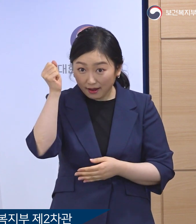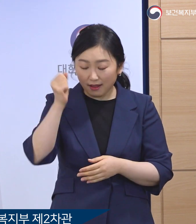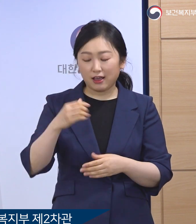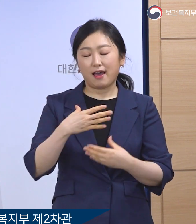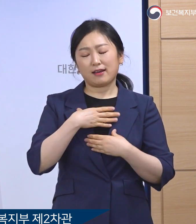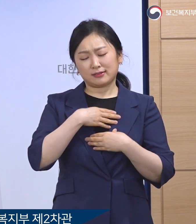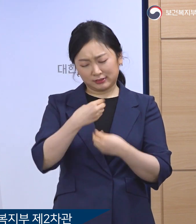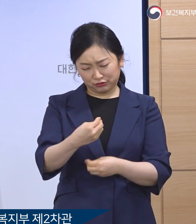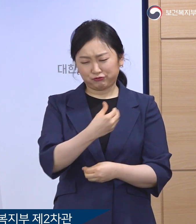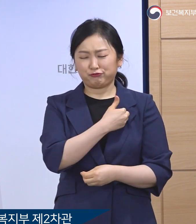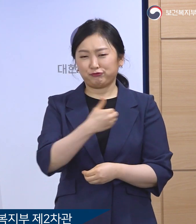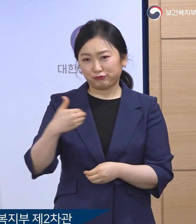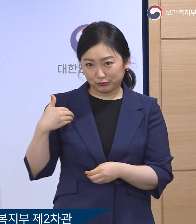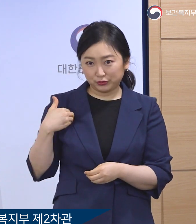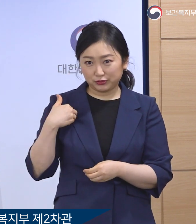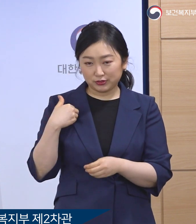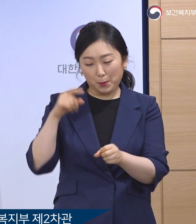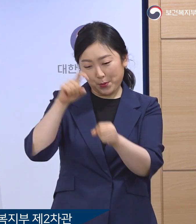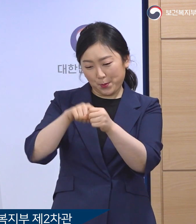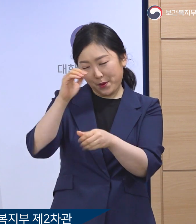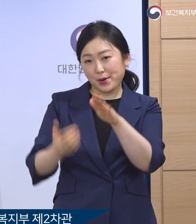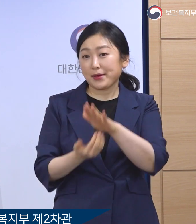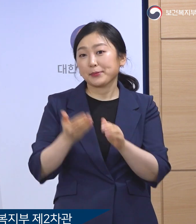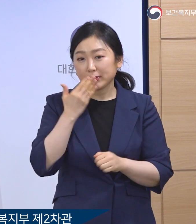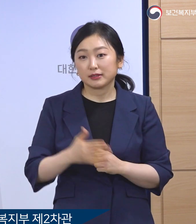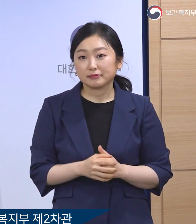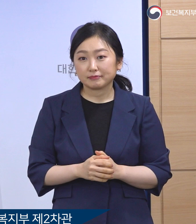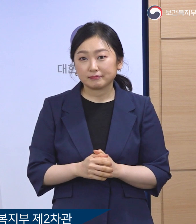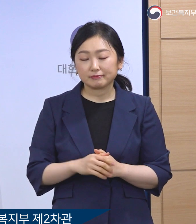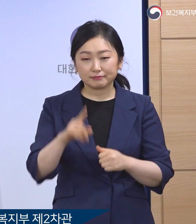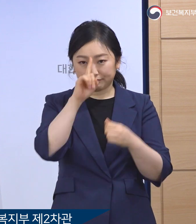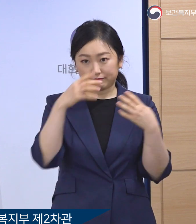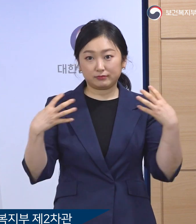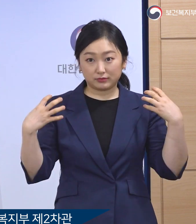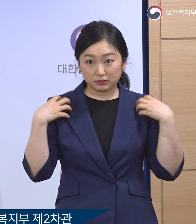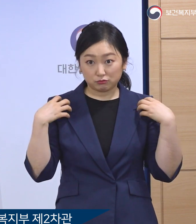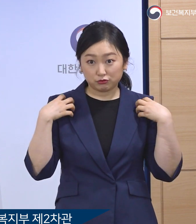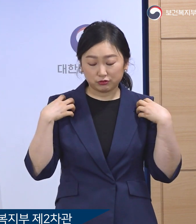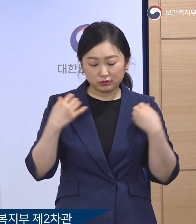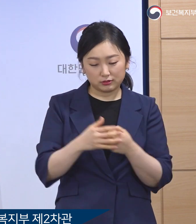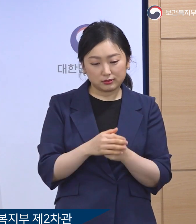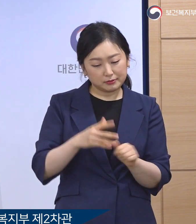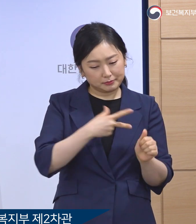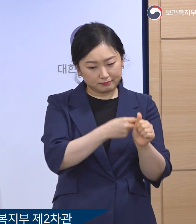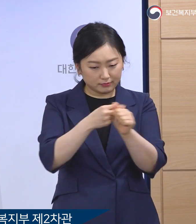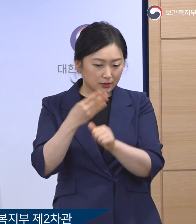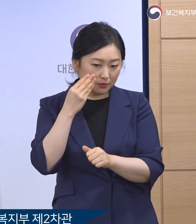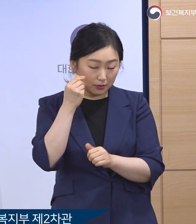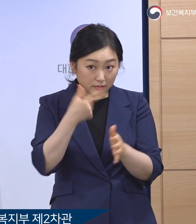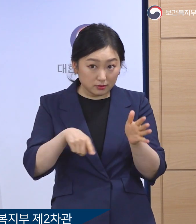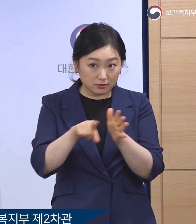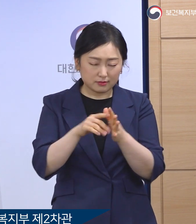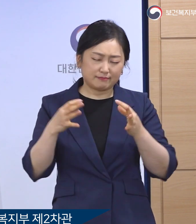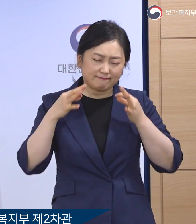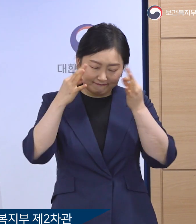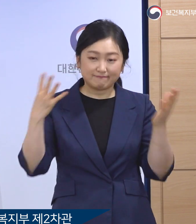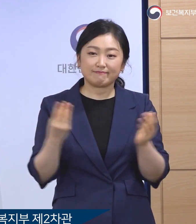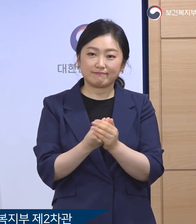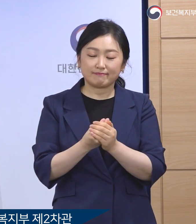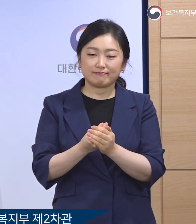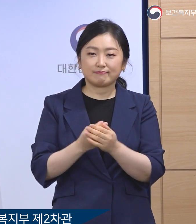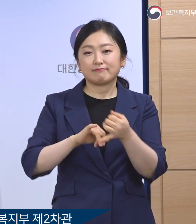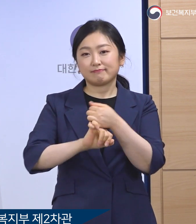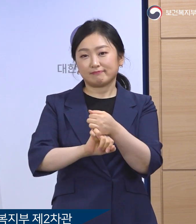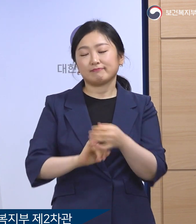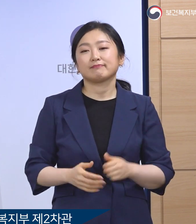달성이 가능해졌습니다. 정부는 예방접종을 차질 없이 추진하는 데 총력을 다하겠습니다.